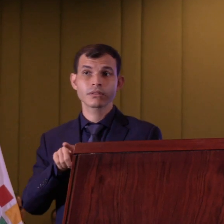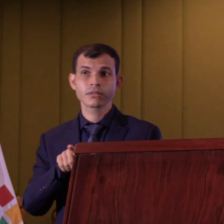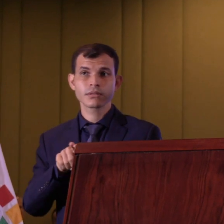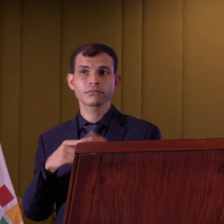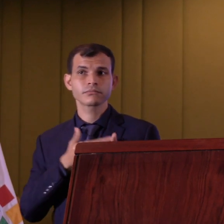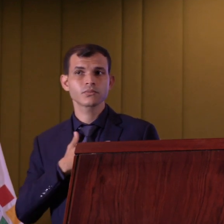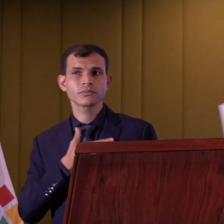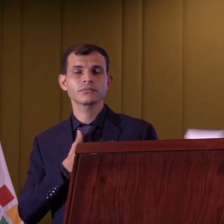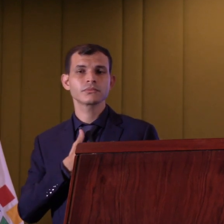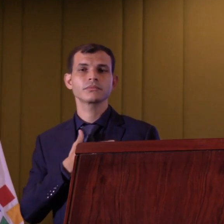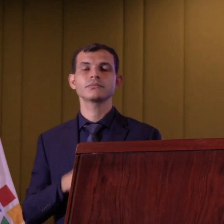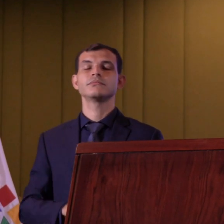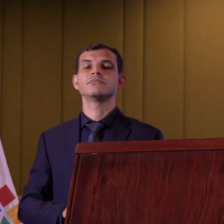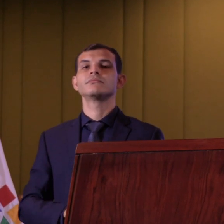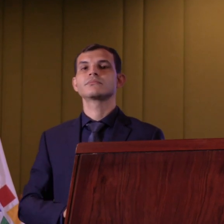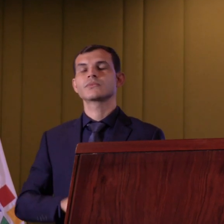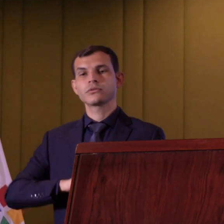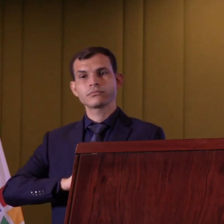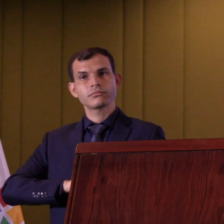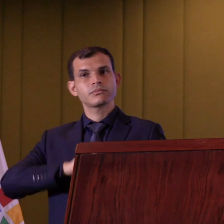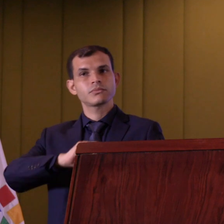Gostaria também de cumprimentar...